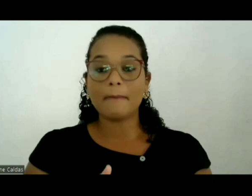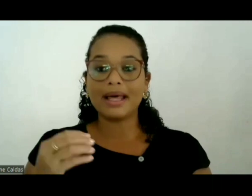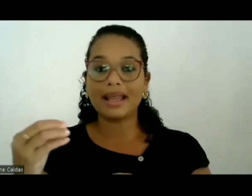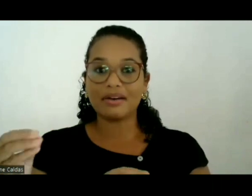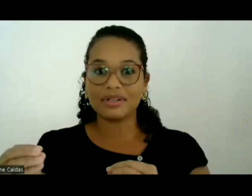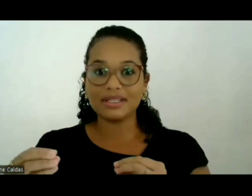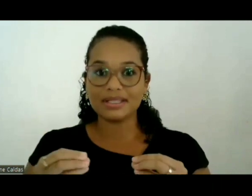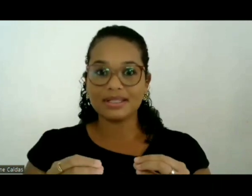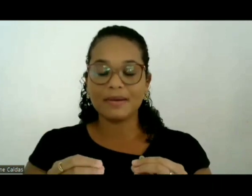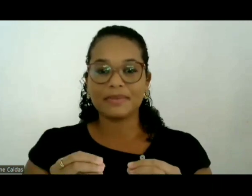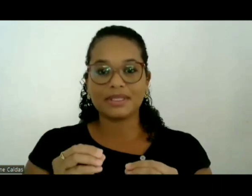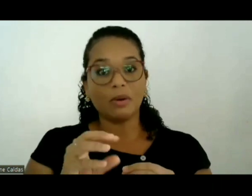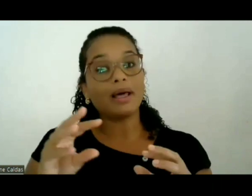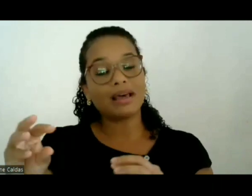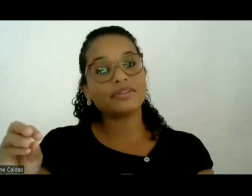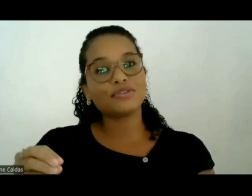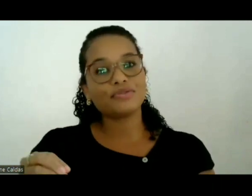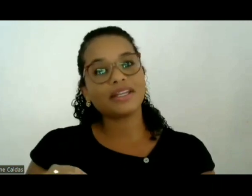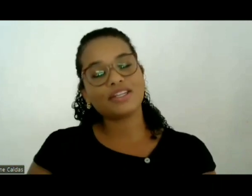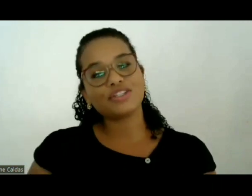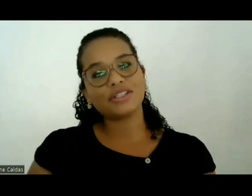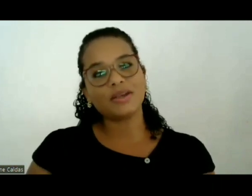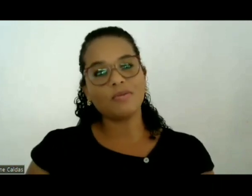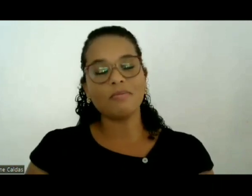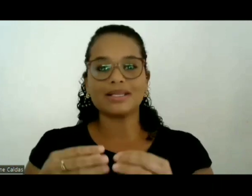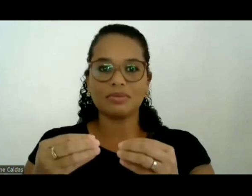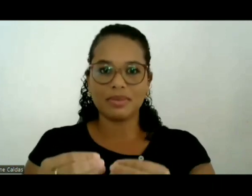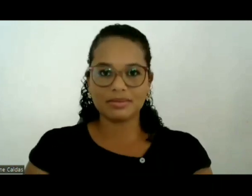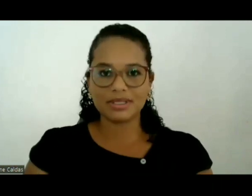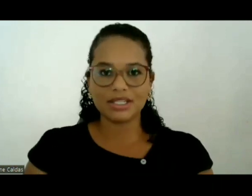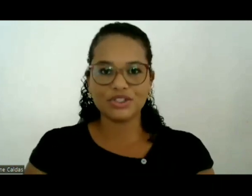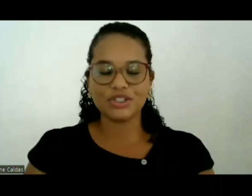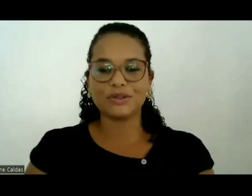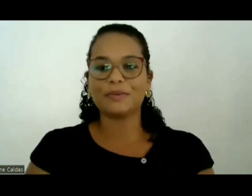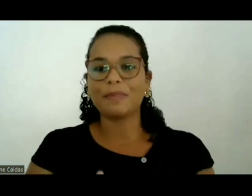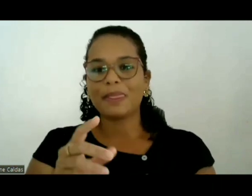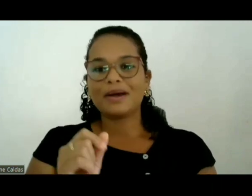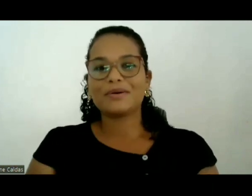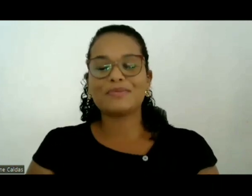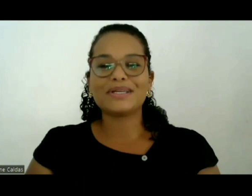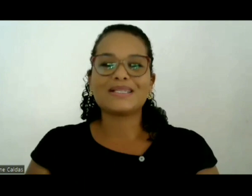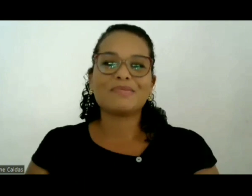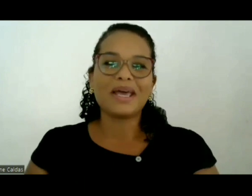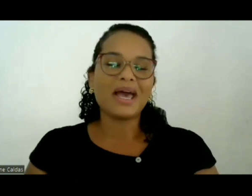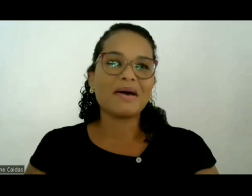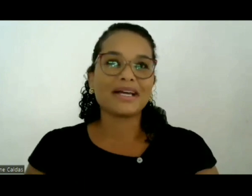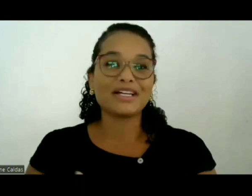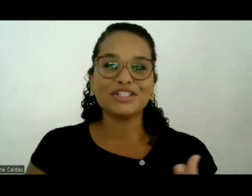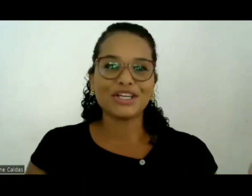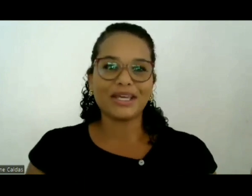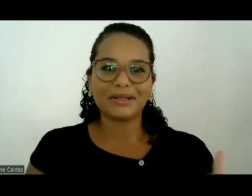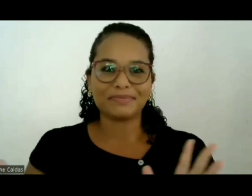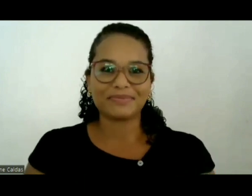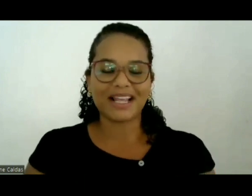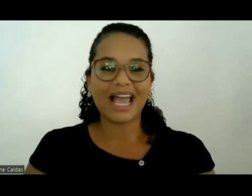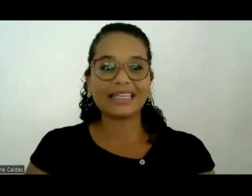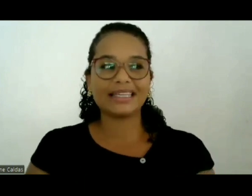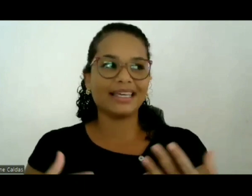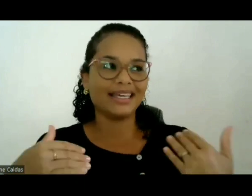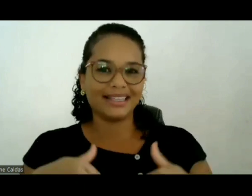várias palavras, são palavras diferentes e têm mais o mesmo sentido. Um bom exemplo é a